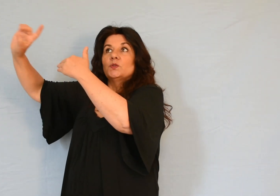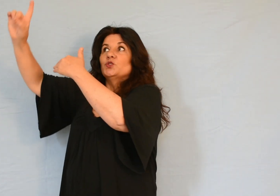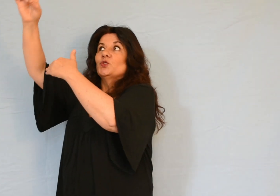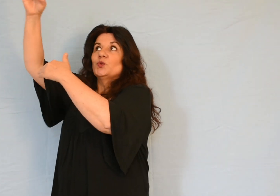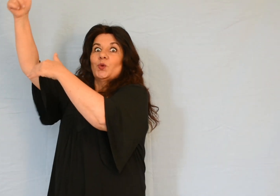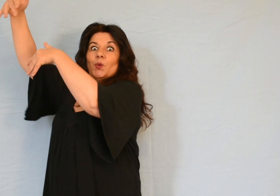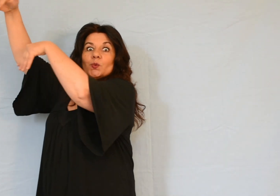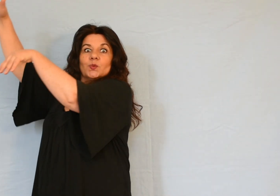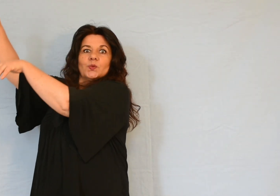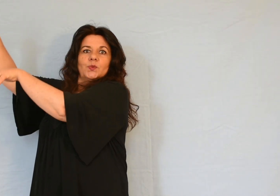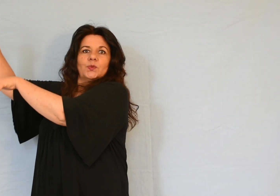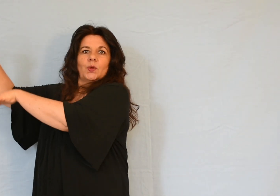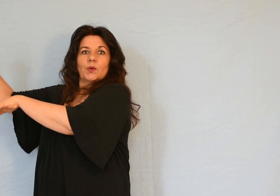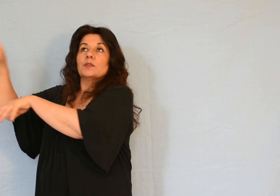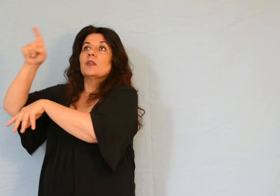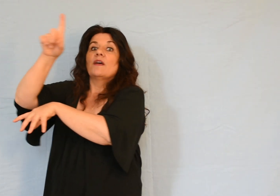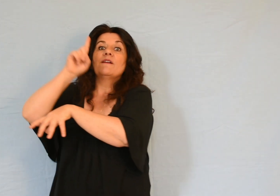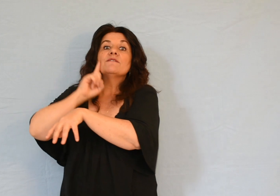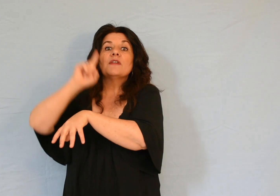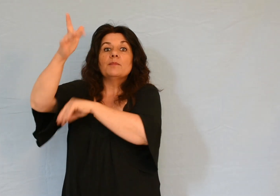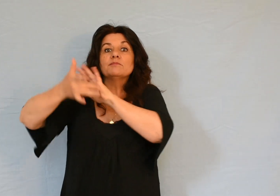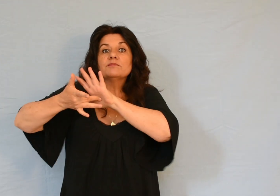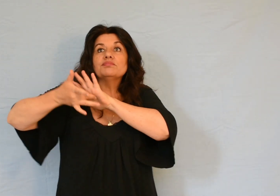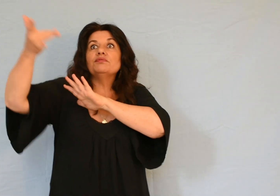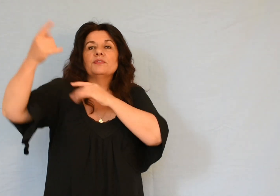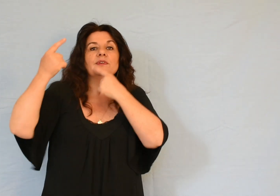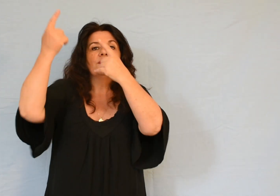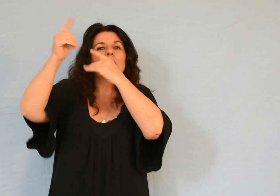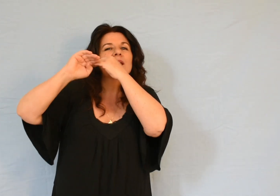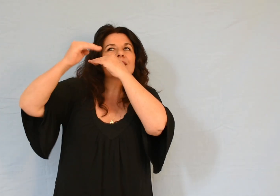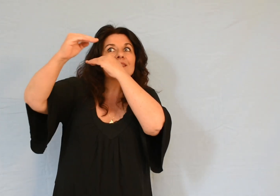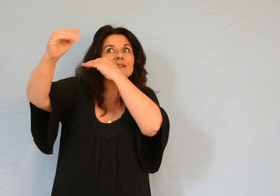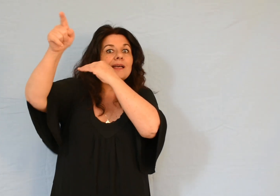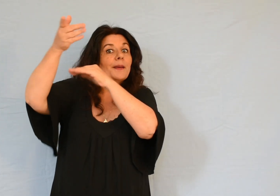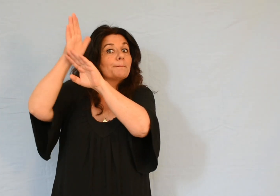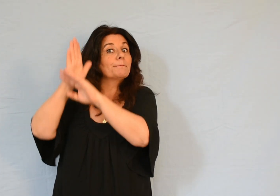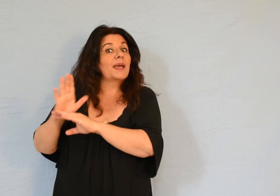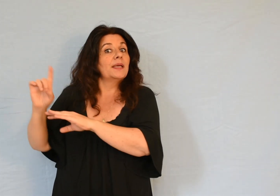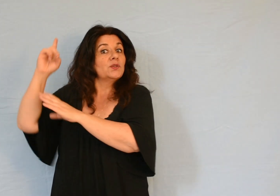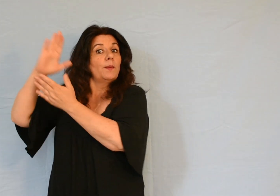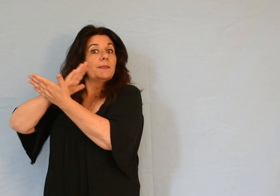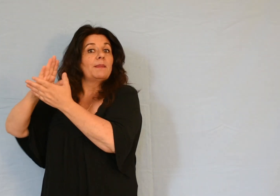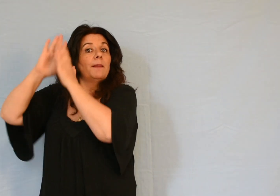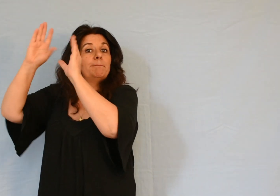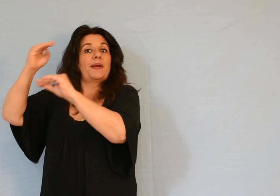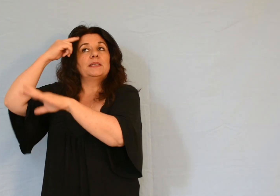femme s'enfuit au désert, où Dieu lui avait préparé une place.